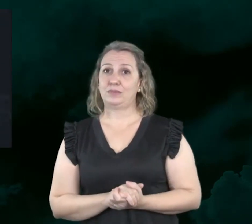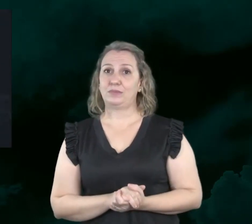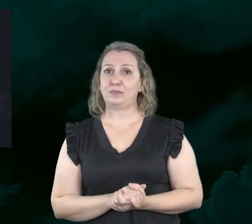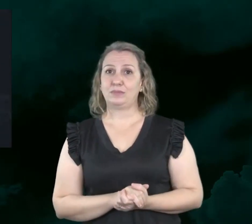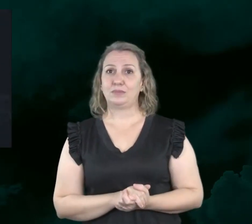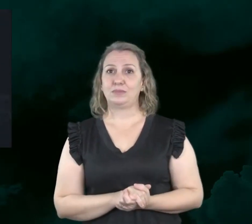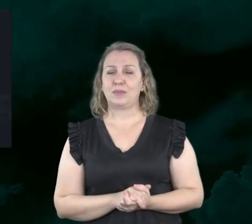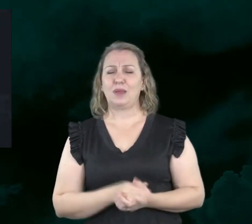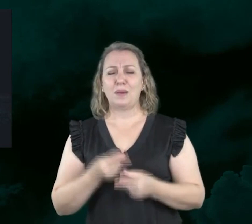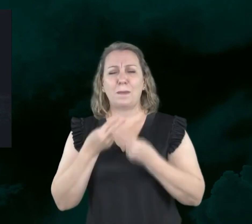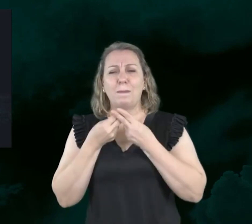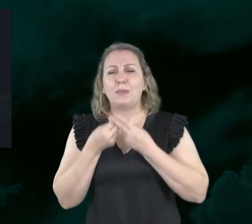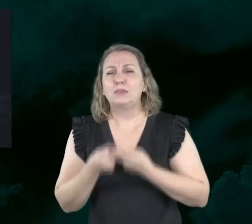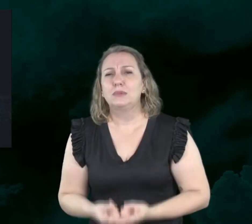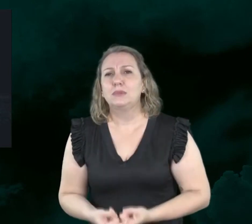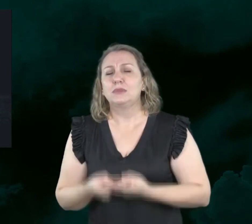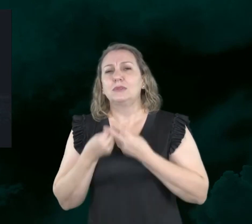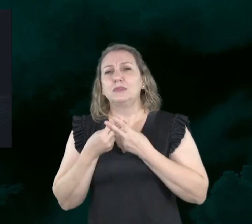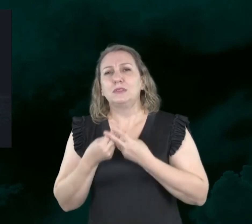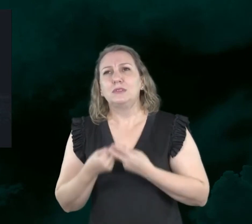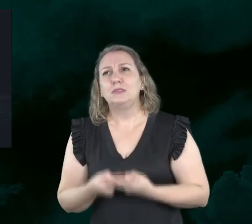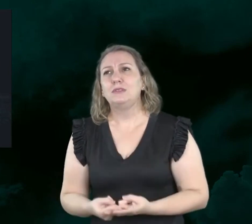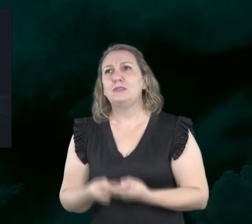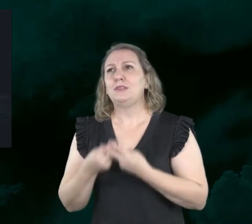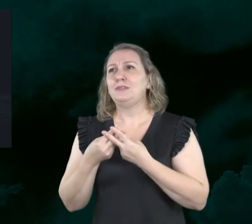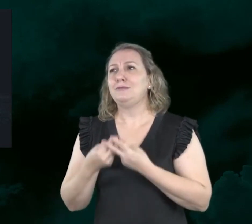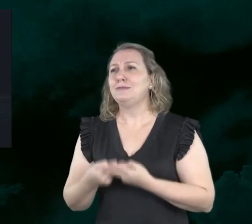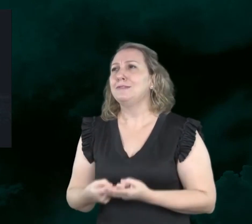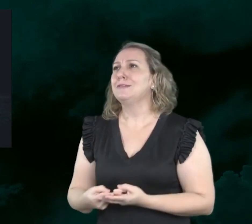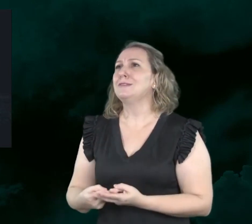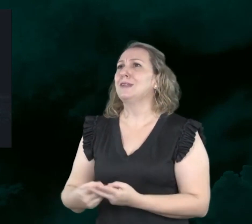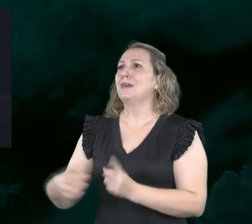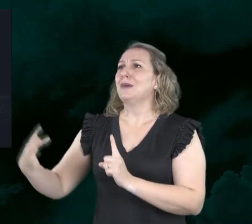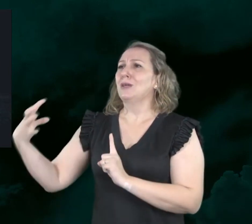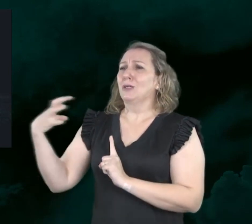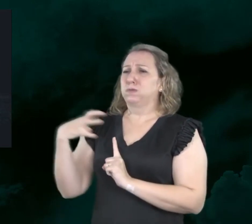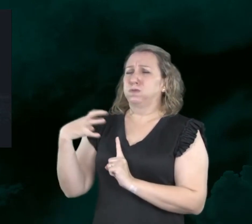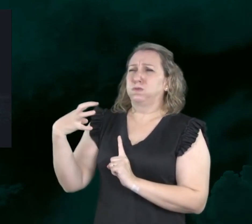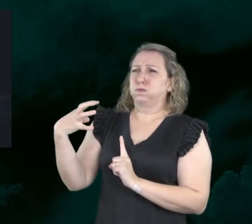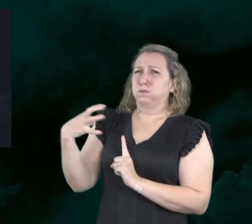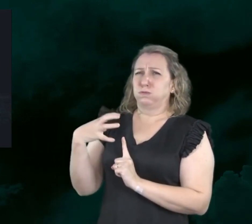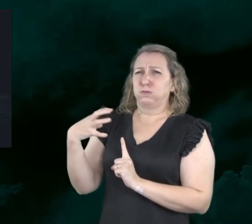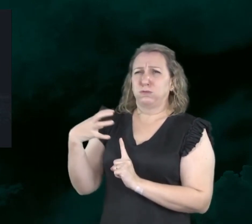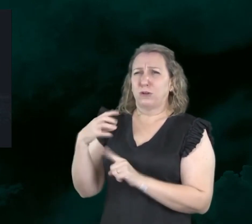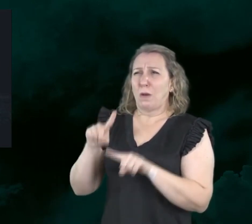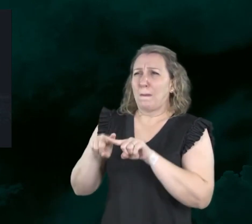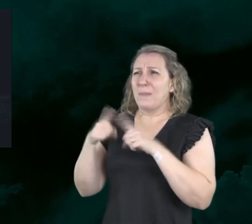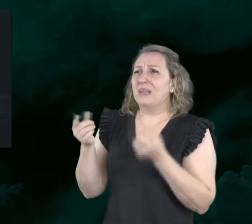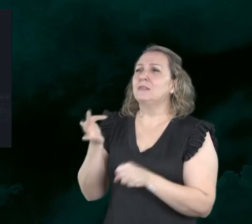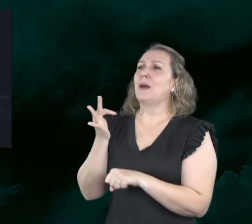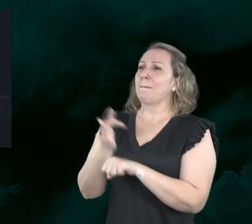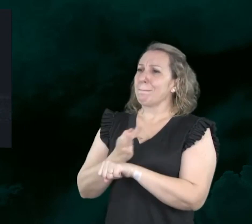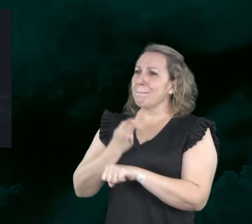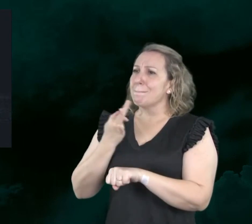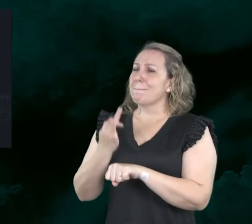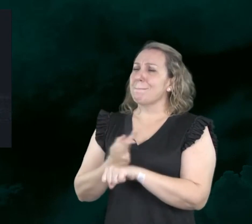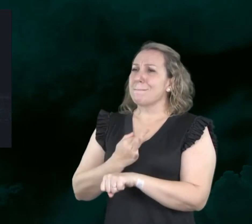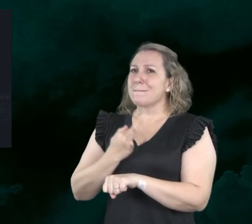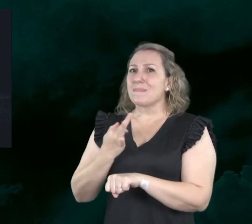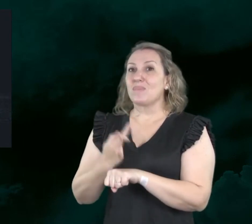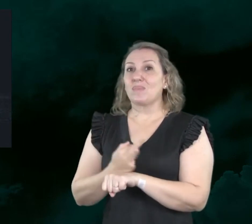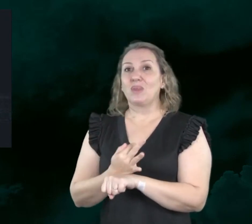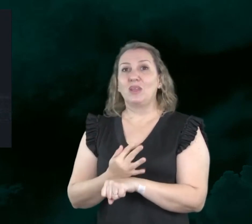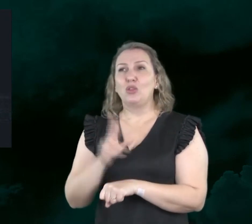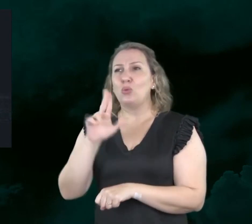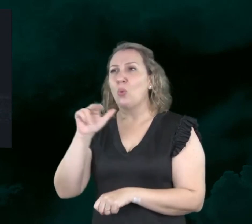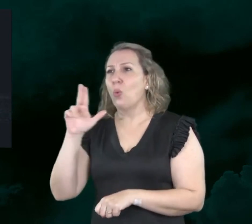paciência, suporta pressões sem desistir, que não se desvia de seu propósito diante das